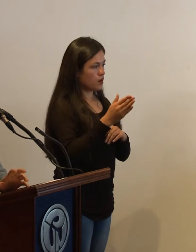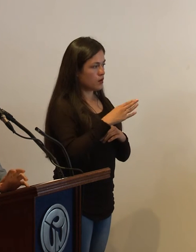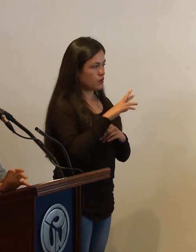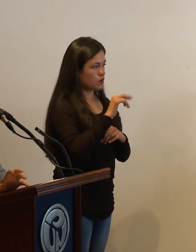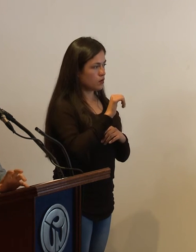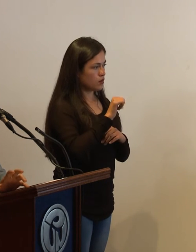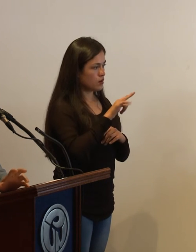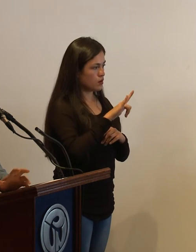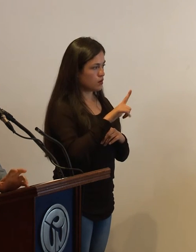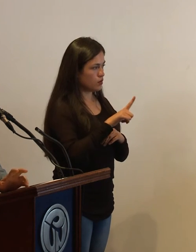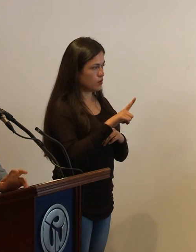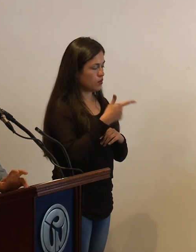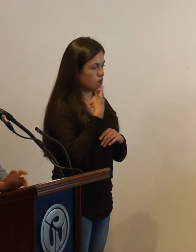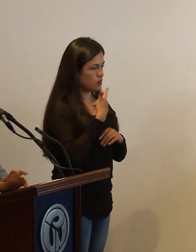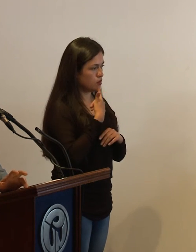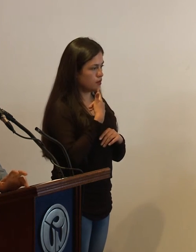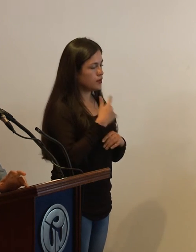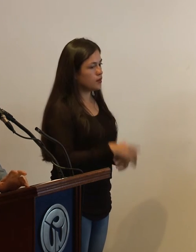educación popular